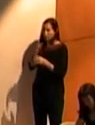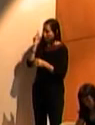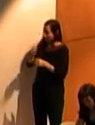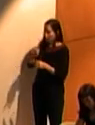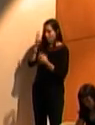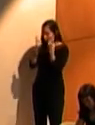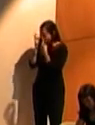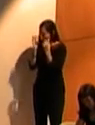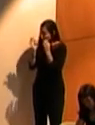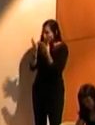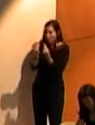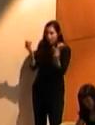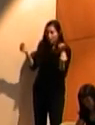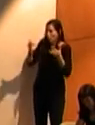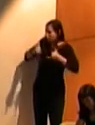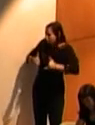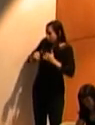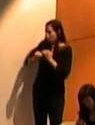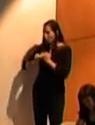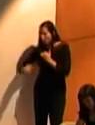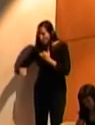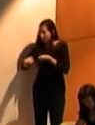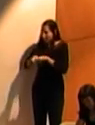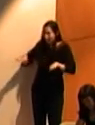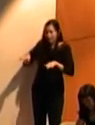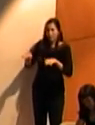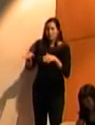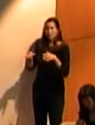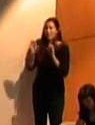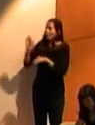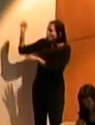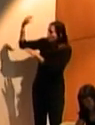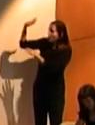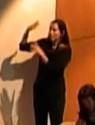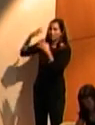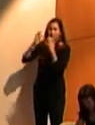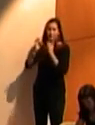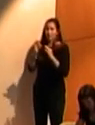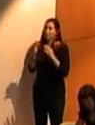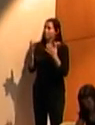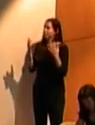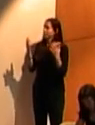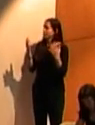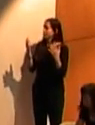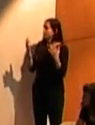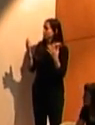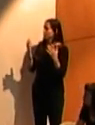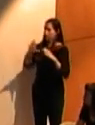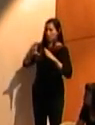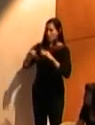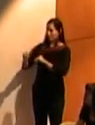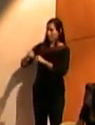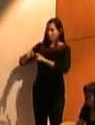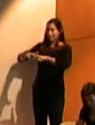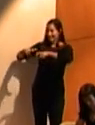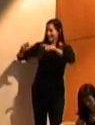toucher aux matériaux, des rampes, des fauteuils, des tables, la question de la lumière, la question de la dilatation de l'espace,